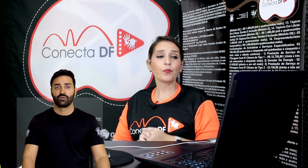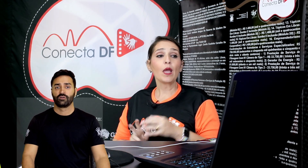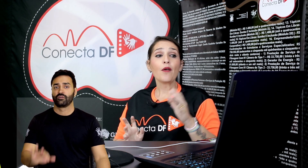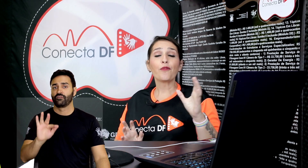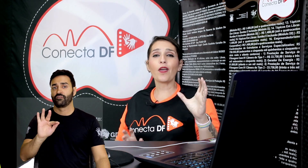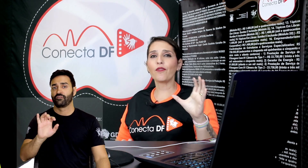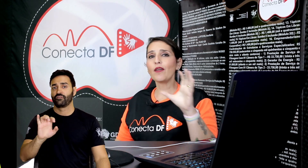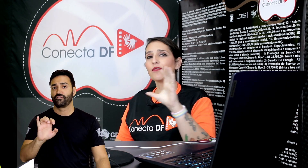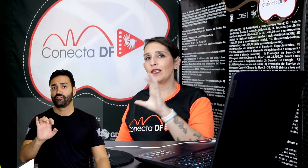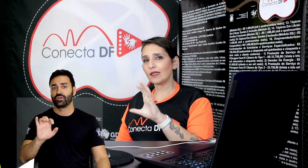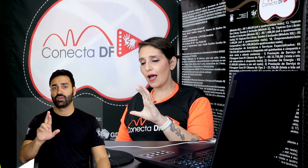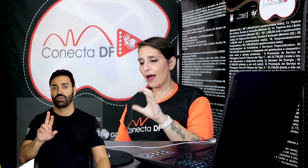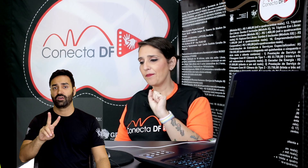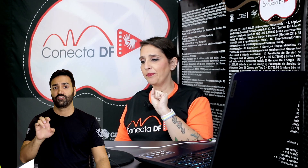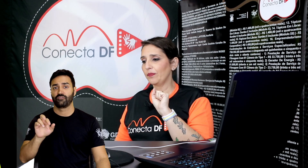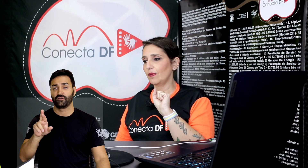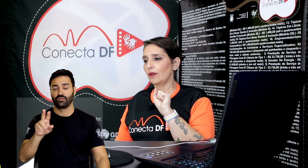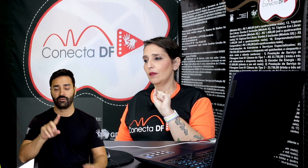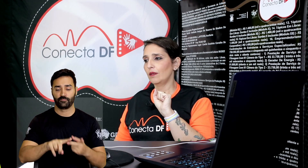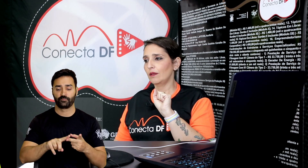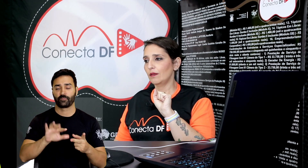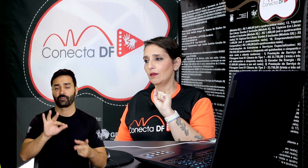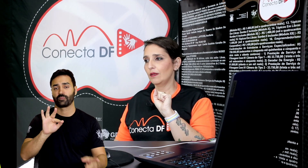Ferver. Ferver e fritar,